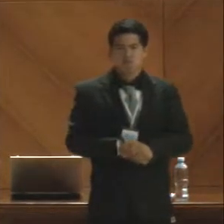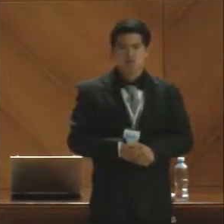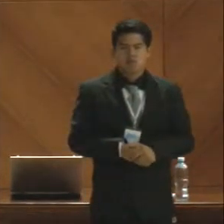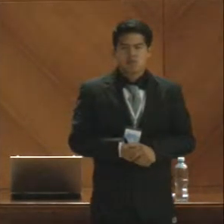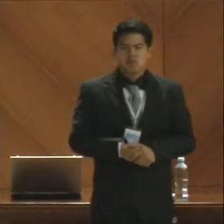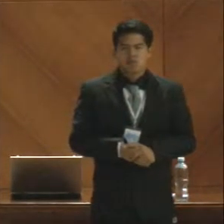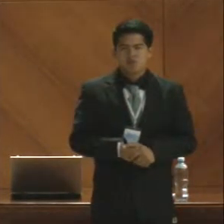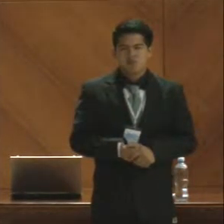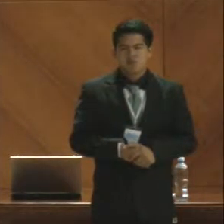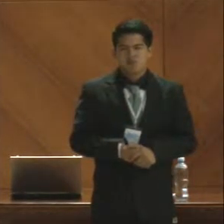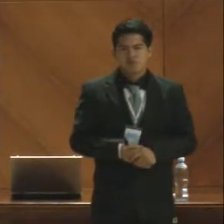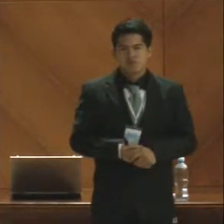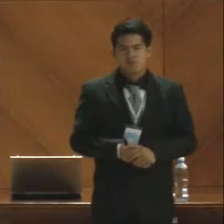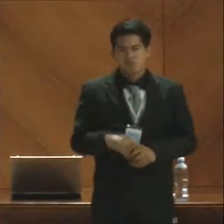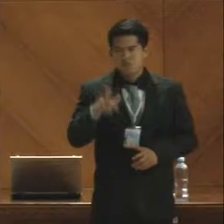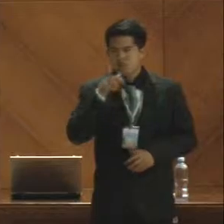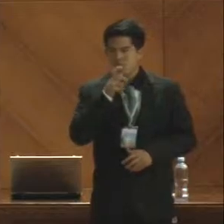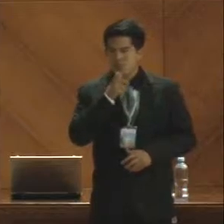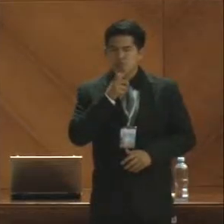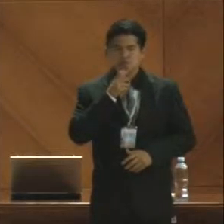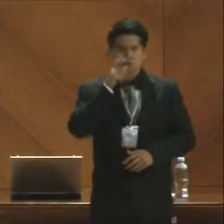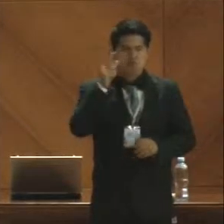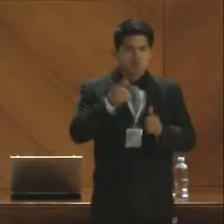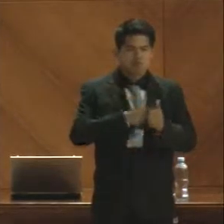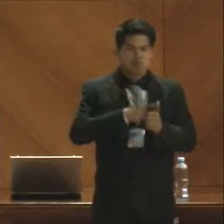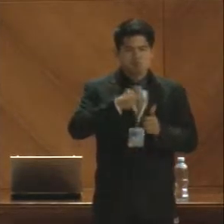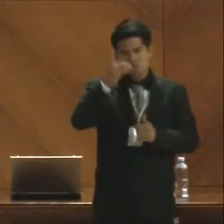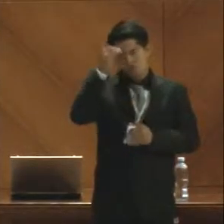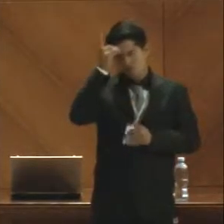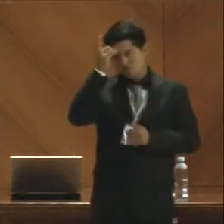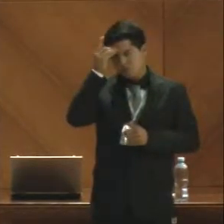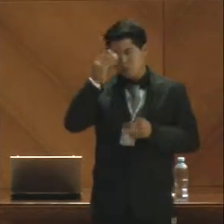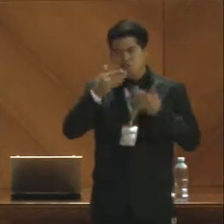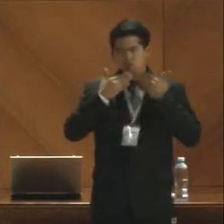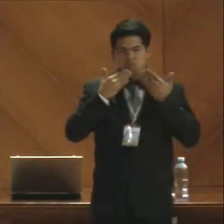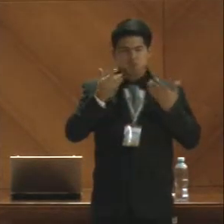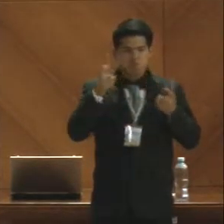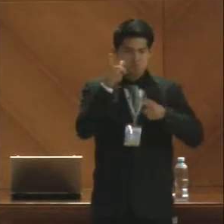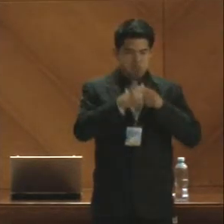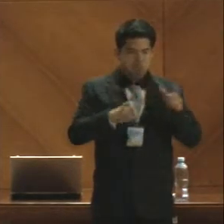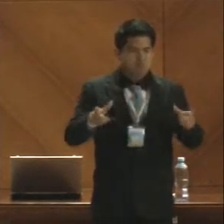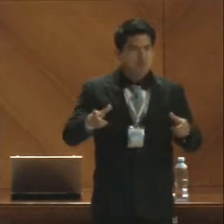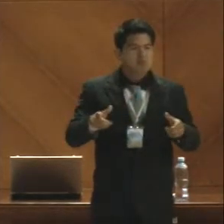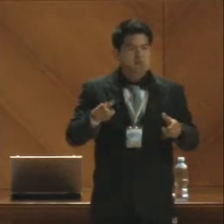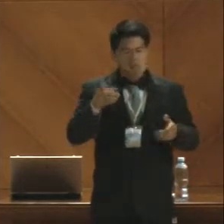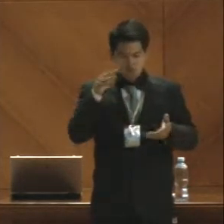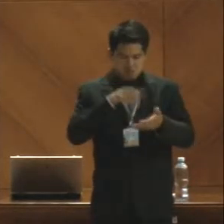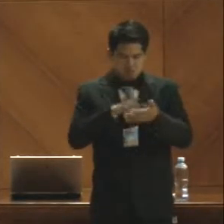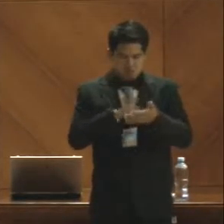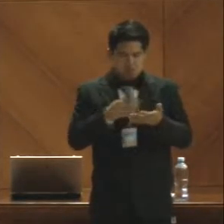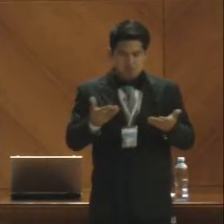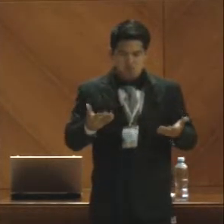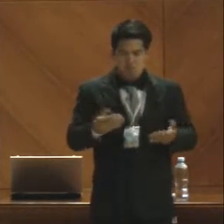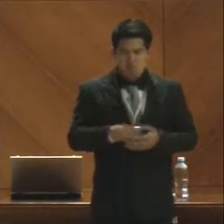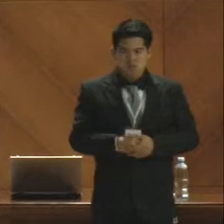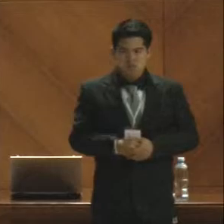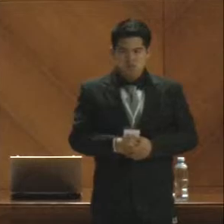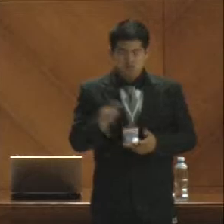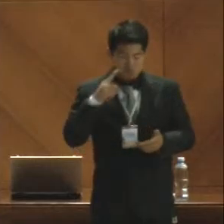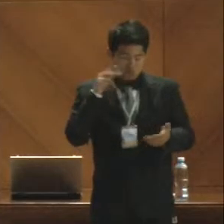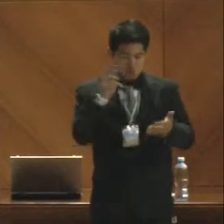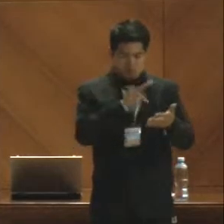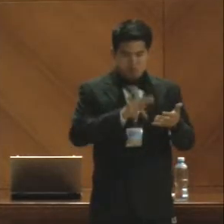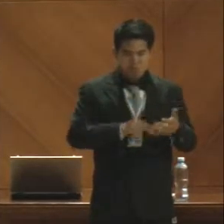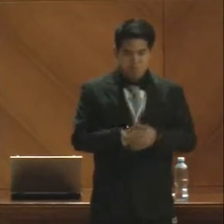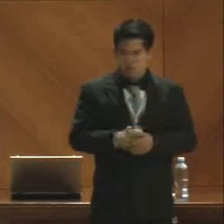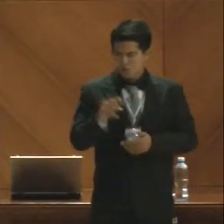creen ustedes que es el primer deber que le mandan a alguien que estudia literatura? A leer, ¿no es cierto? Y no a leer el ensayo que